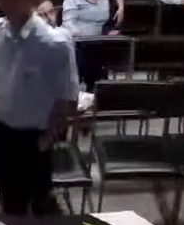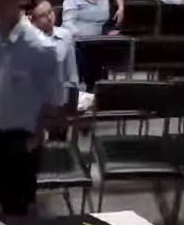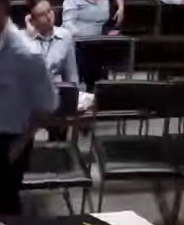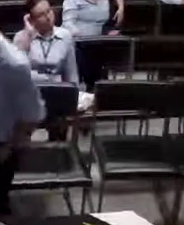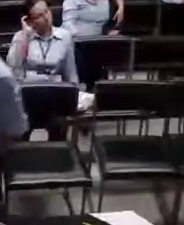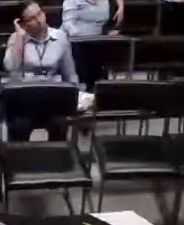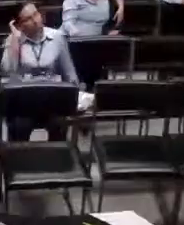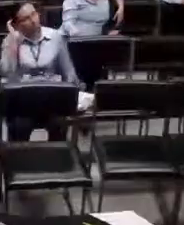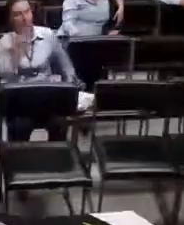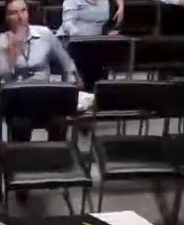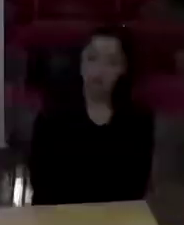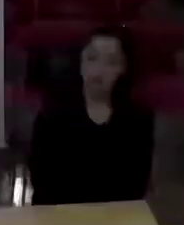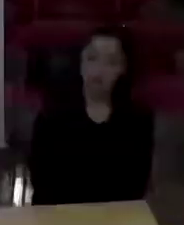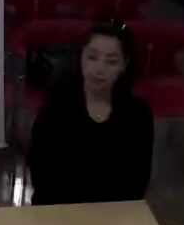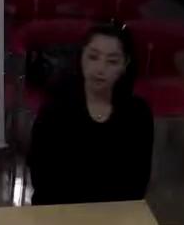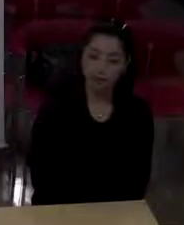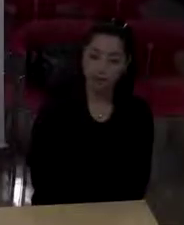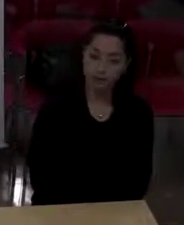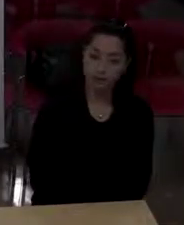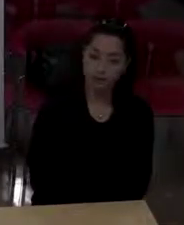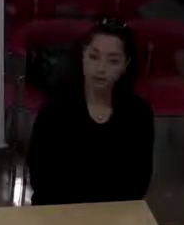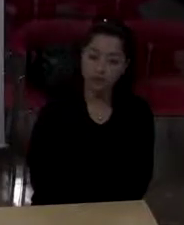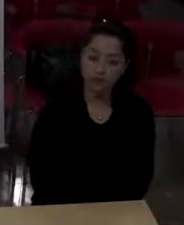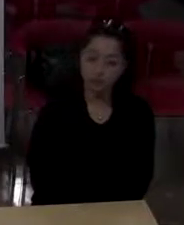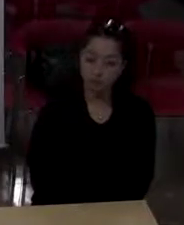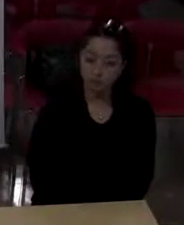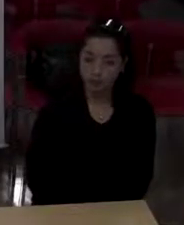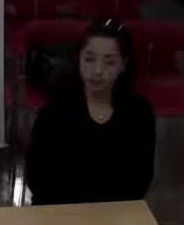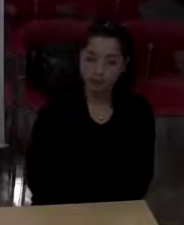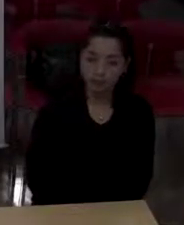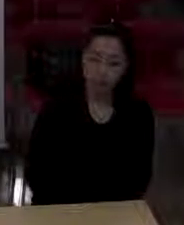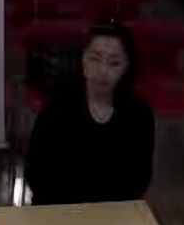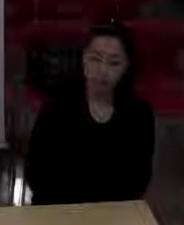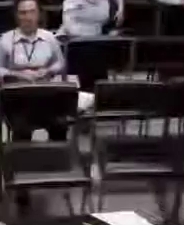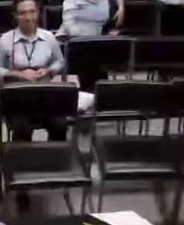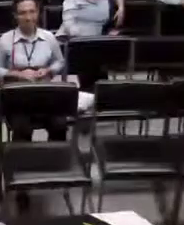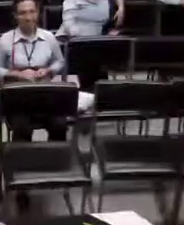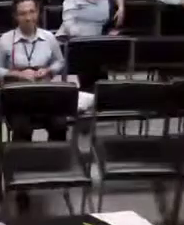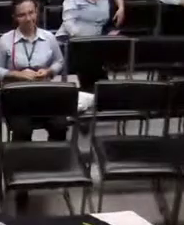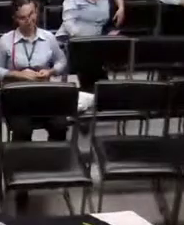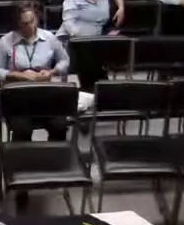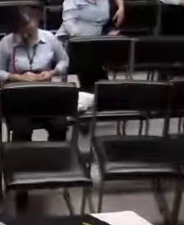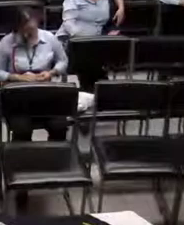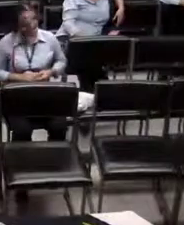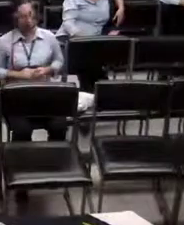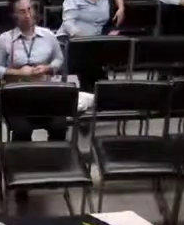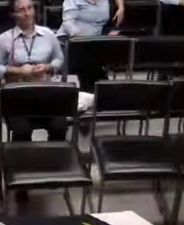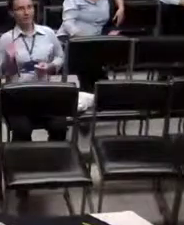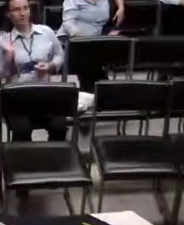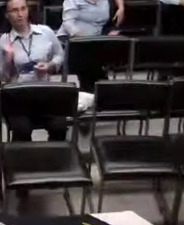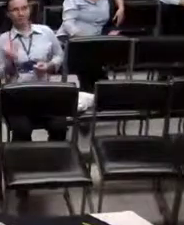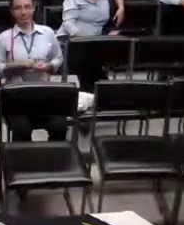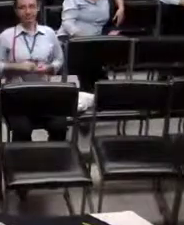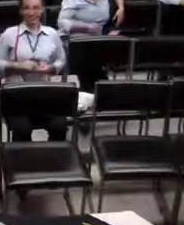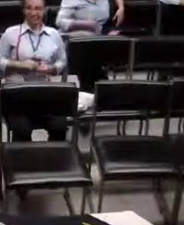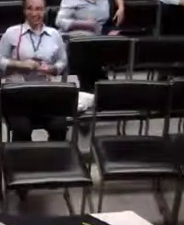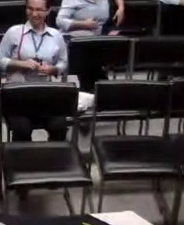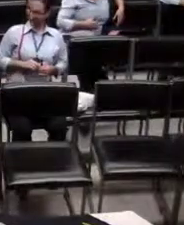Bueno, muchas gracias. Muchas gracias a ustedes. Buena tarde. Igualmente, hasta luego.